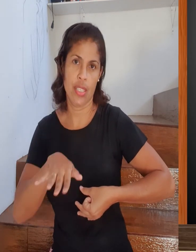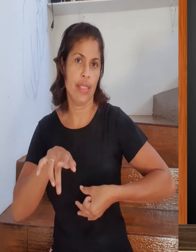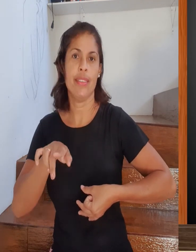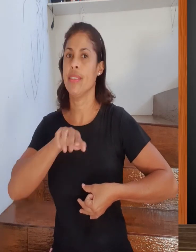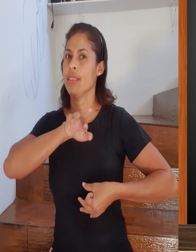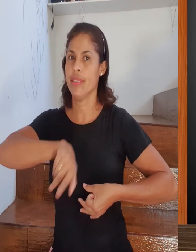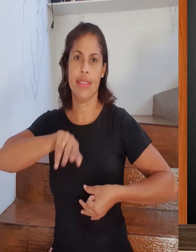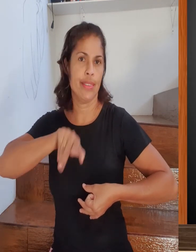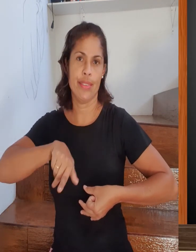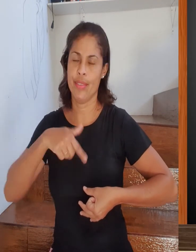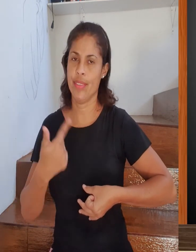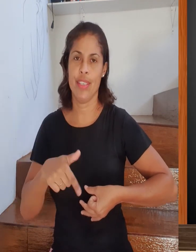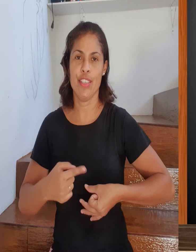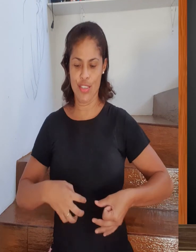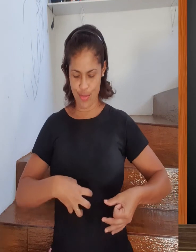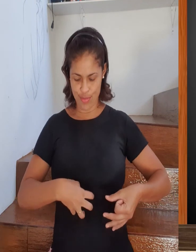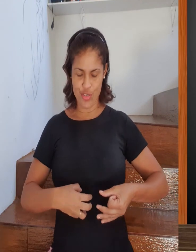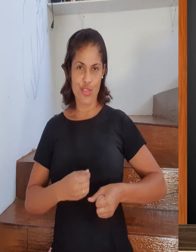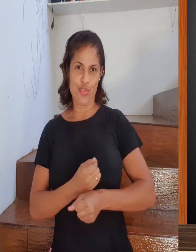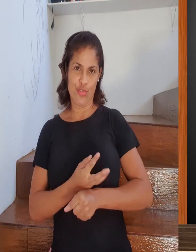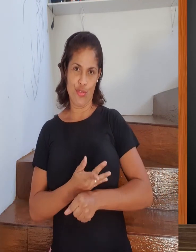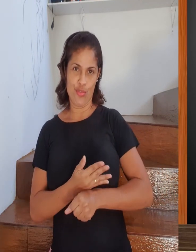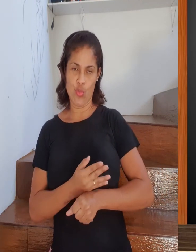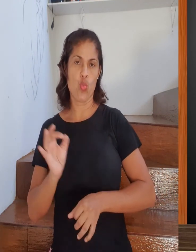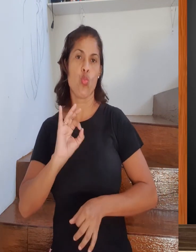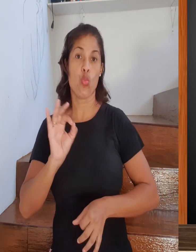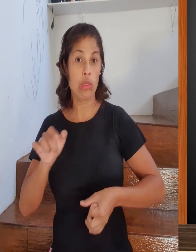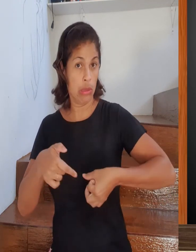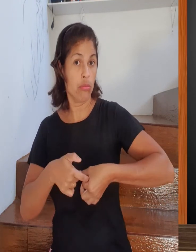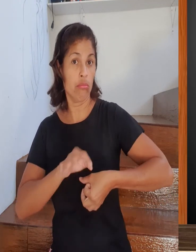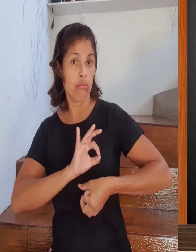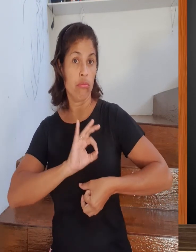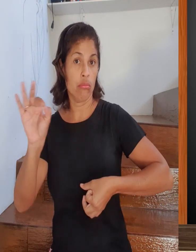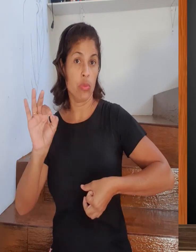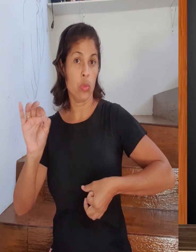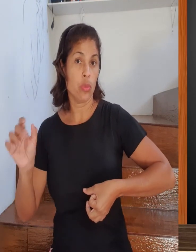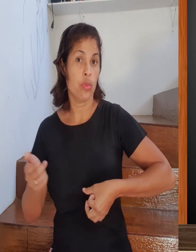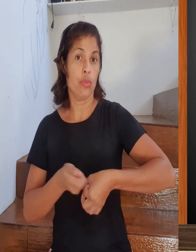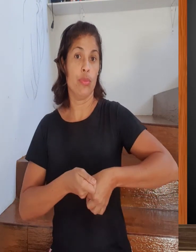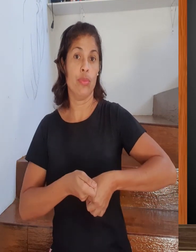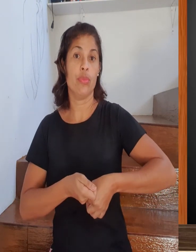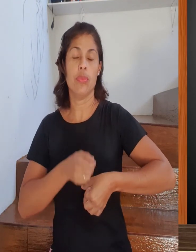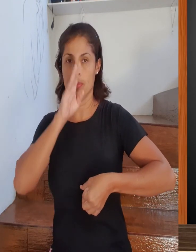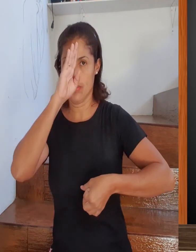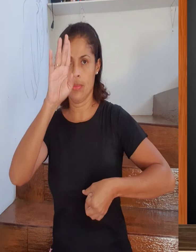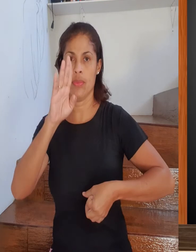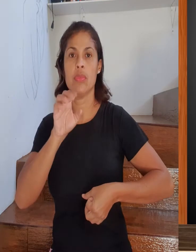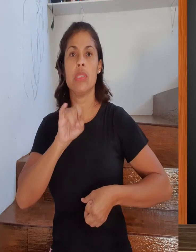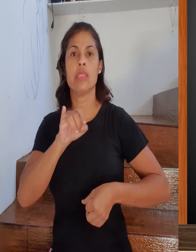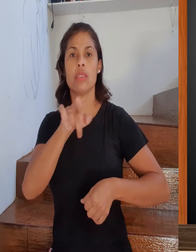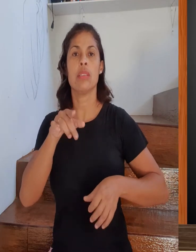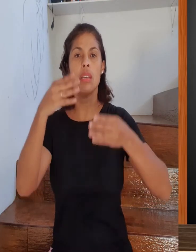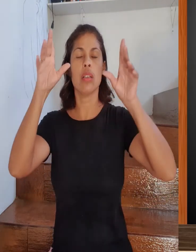passagem e muito menos inativação pelo suco gástrico. É uma excelente via de administração, principalmente